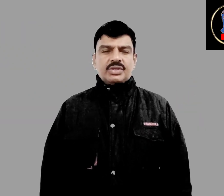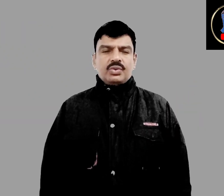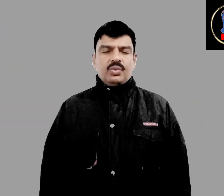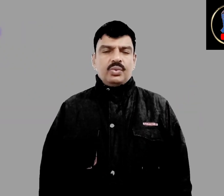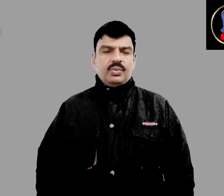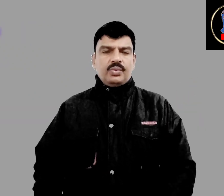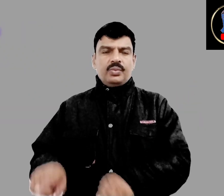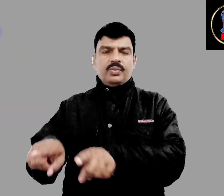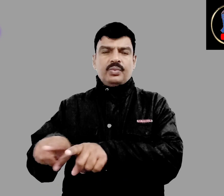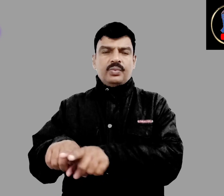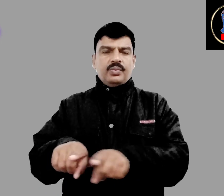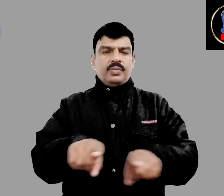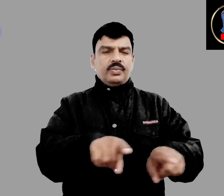आल्सो,